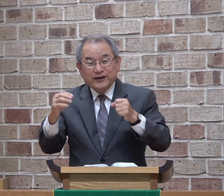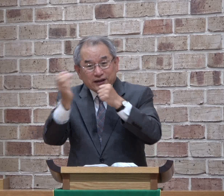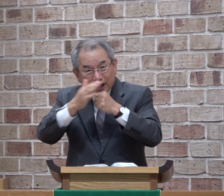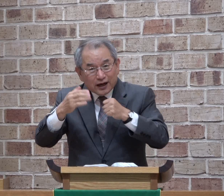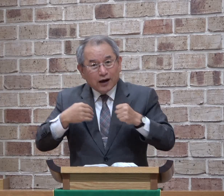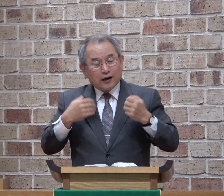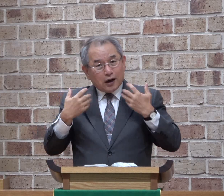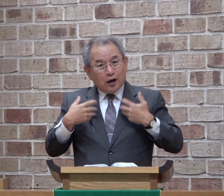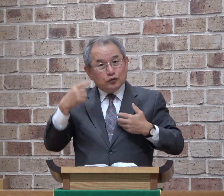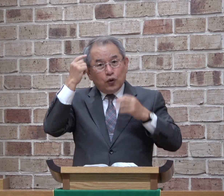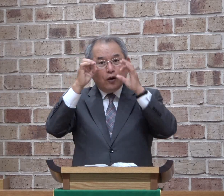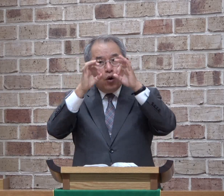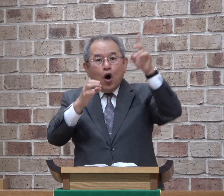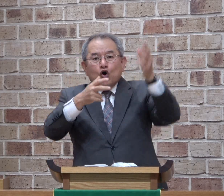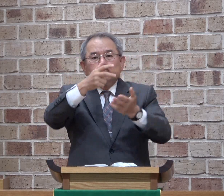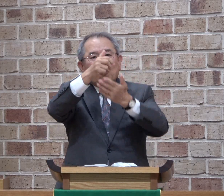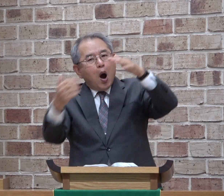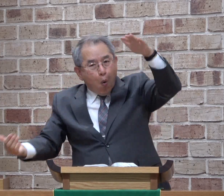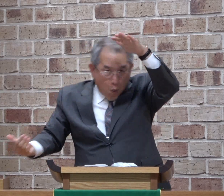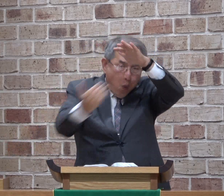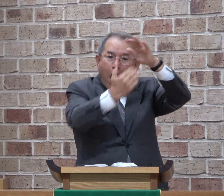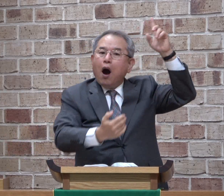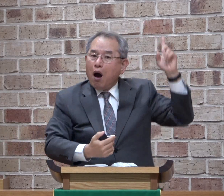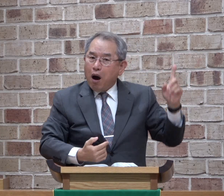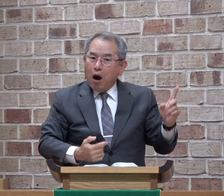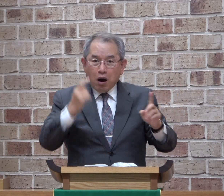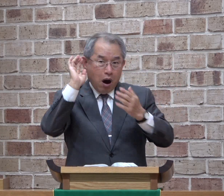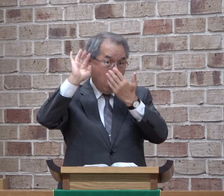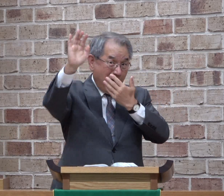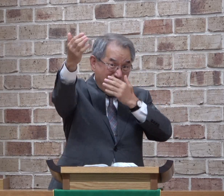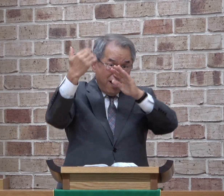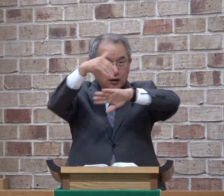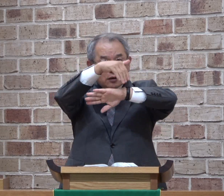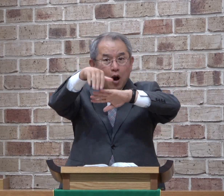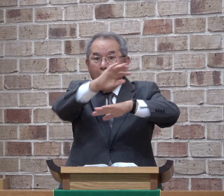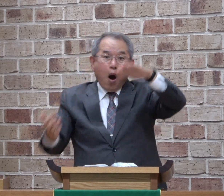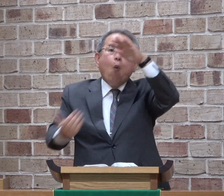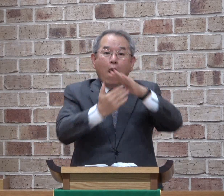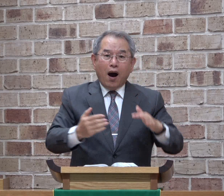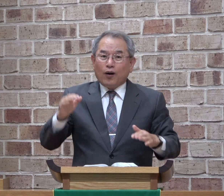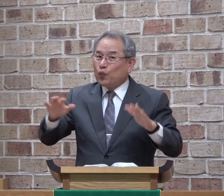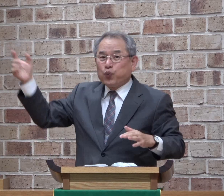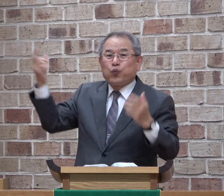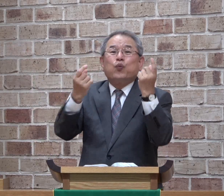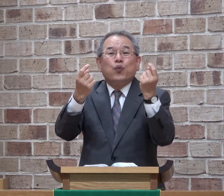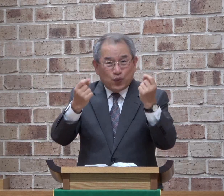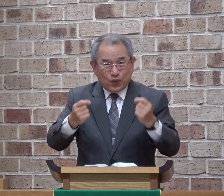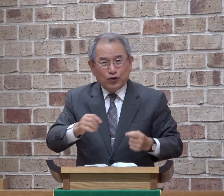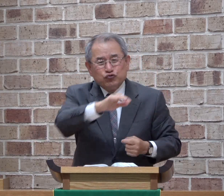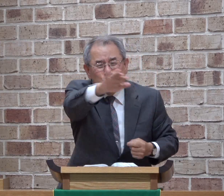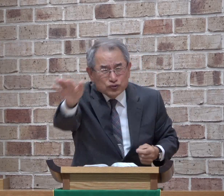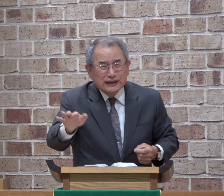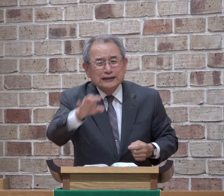그렇기에 제가 가만히 생각해보니 주님의 생각은 너무나 완벽하시다. 우리가 생각할 수 없다라고. 우리는